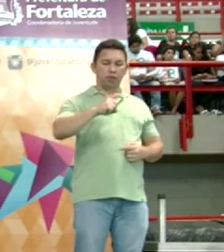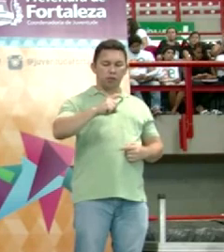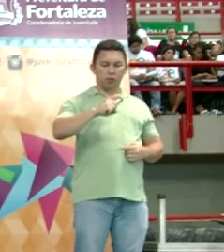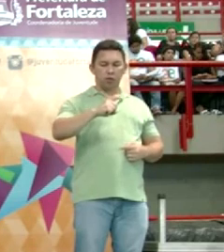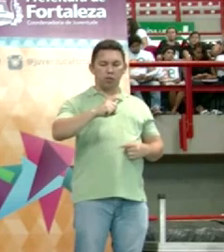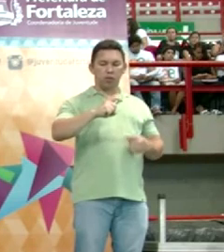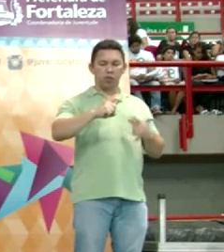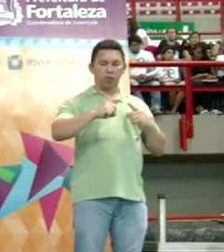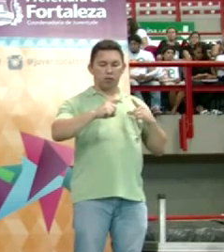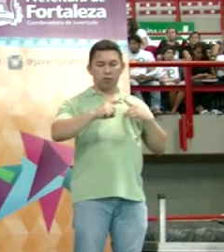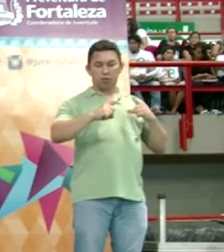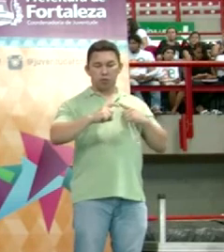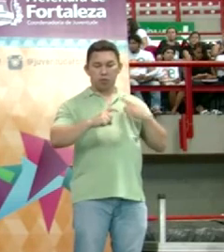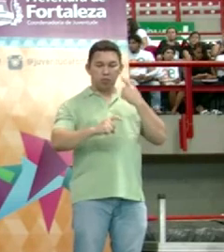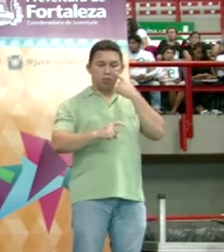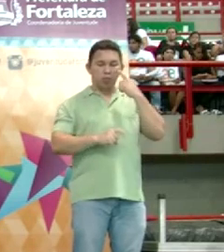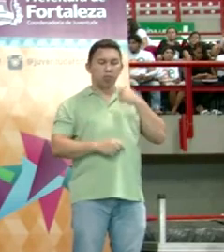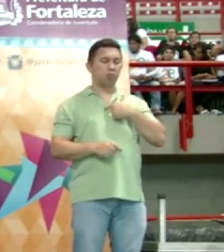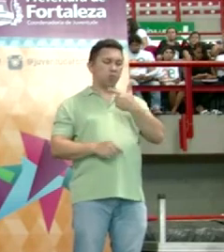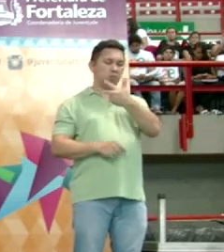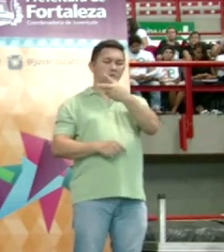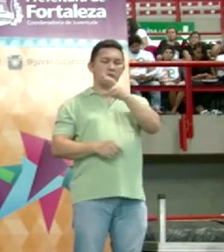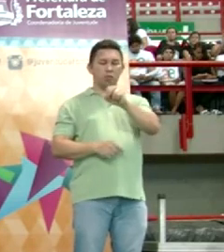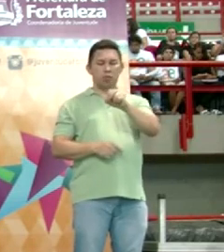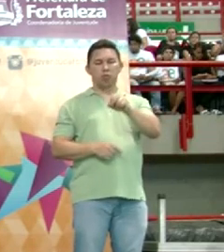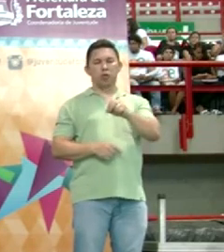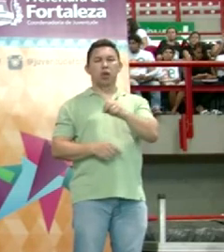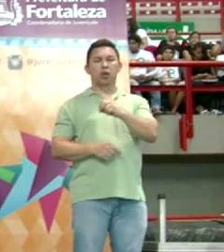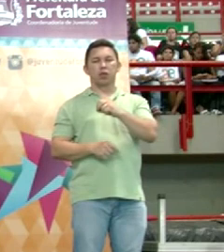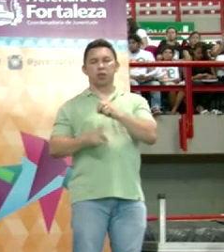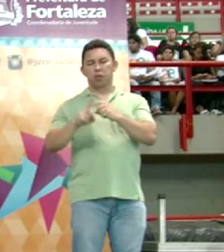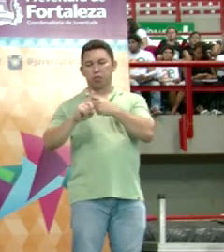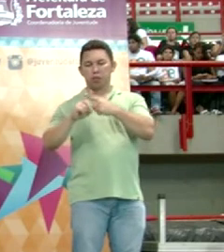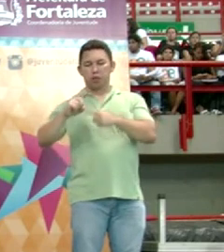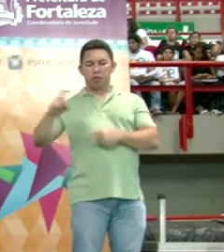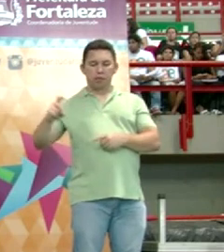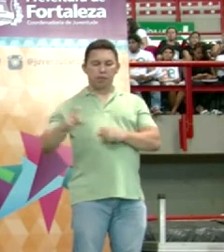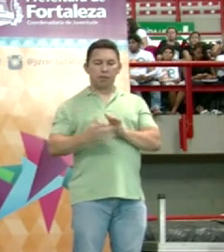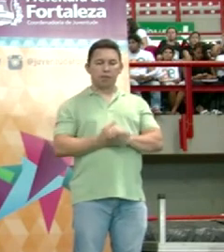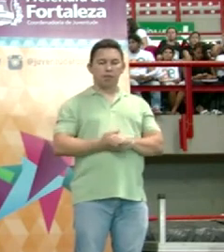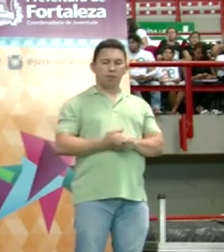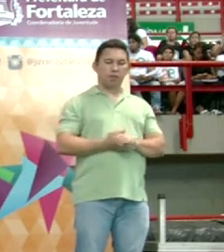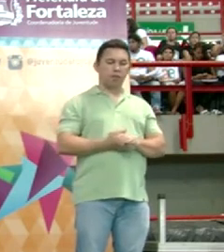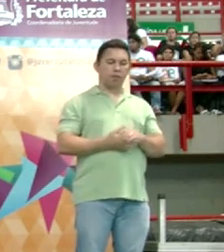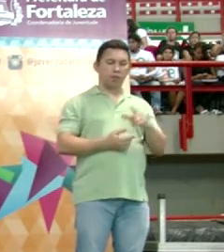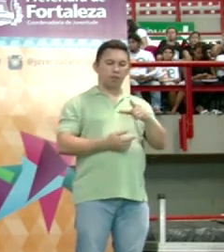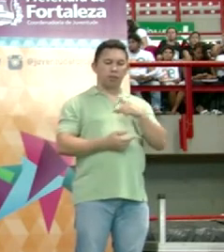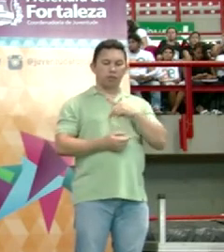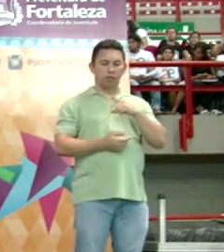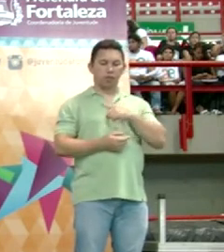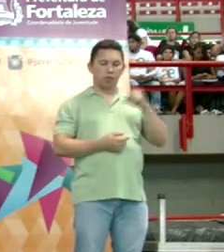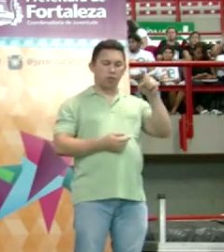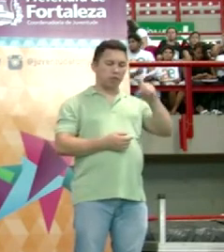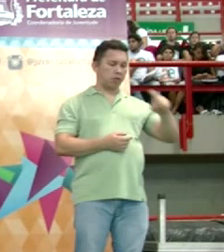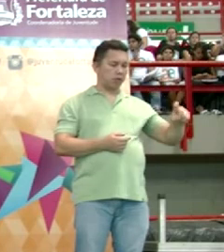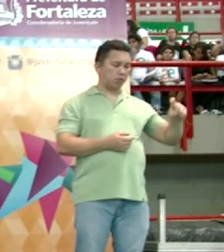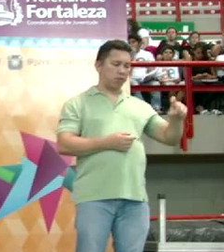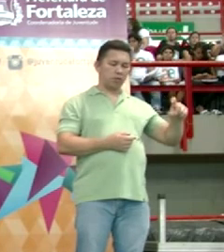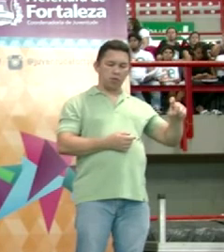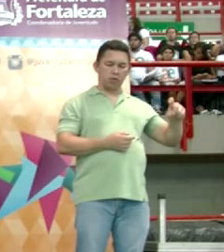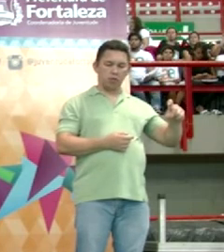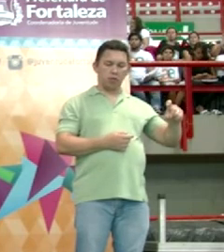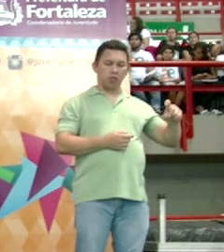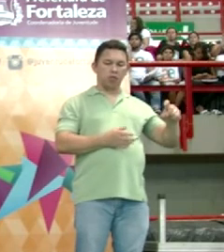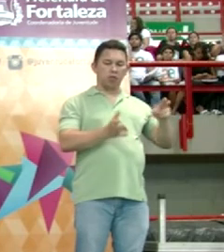vezes 250, 250. 1 vezes x, x. 2x menos x, passando para cá, ó.